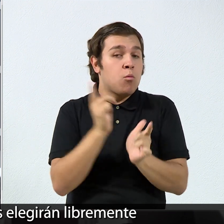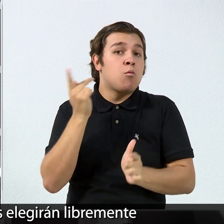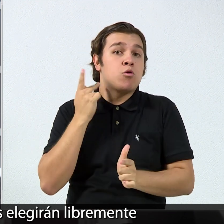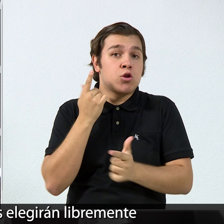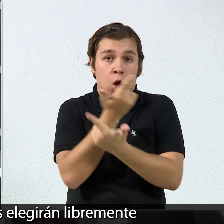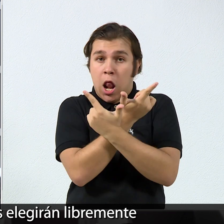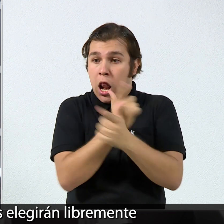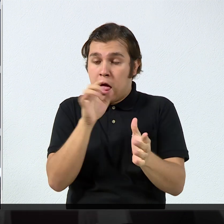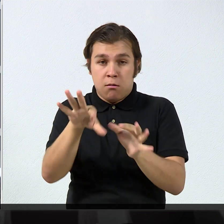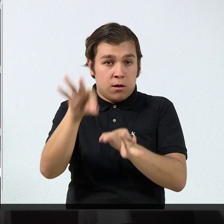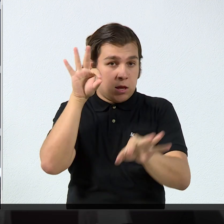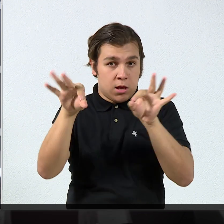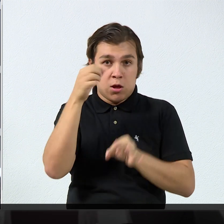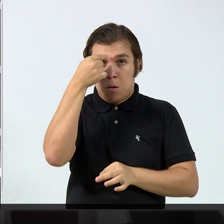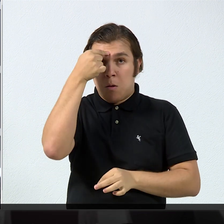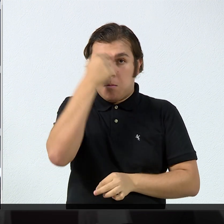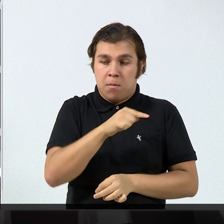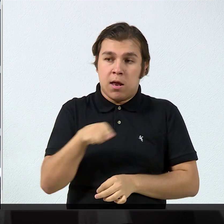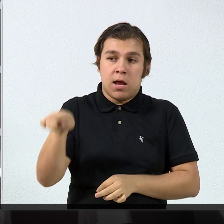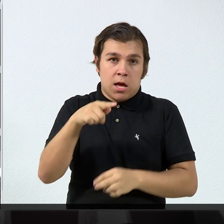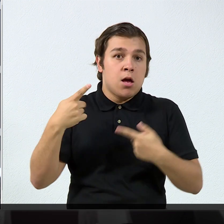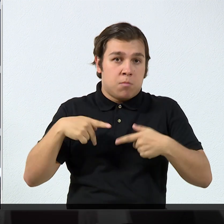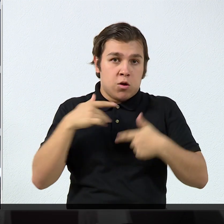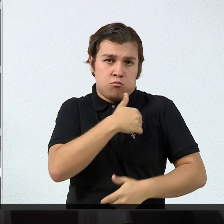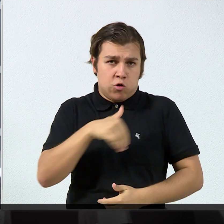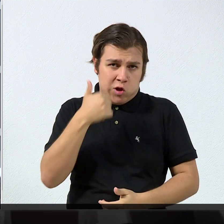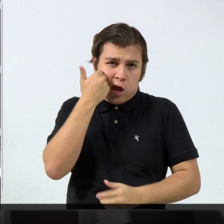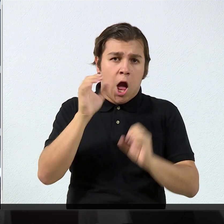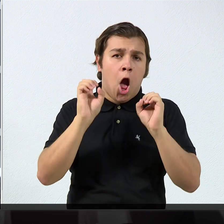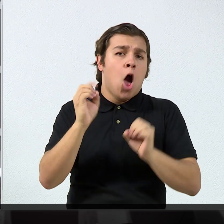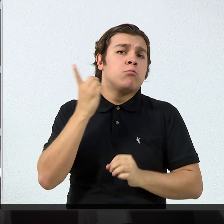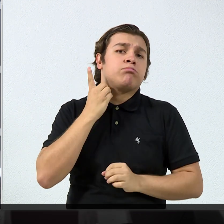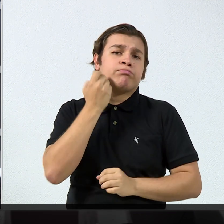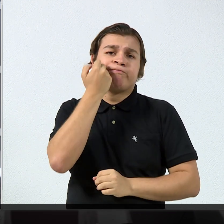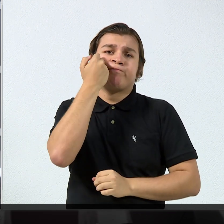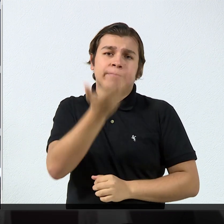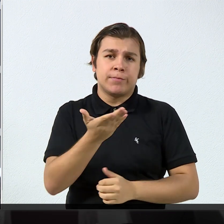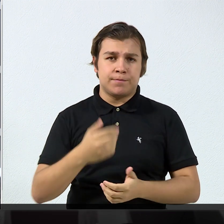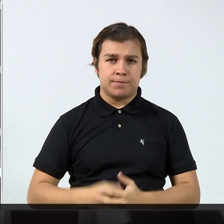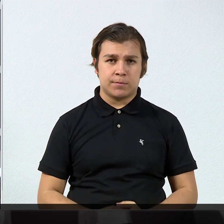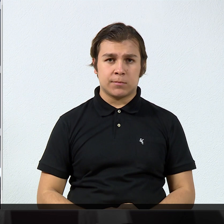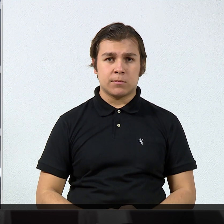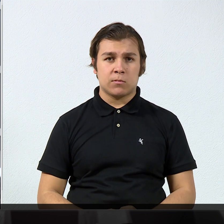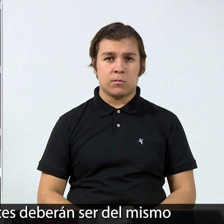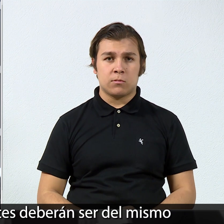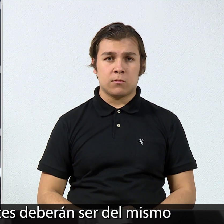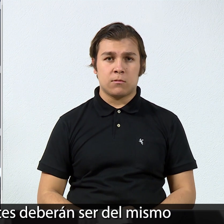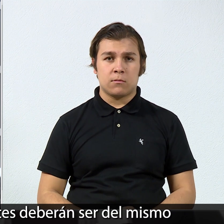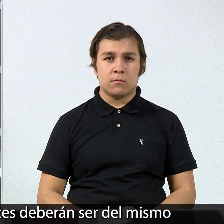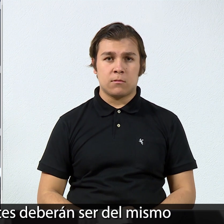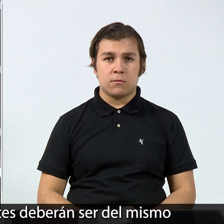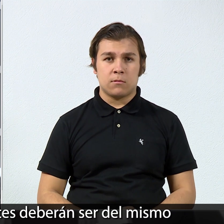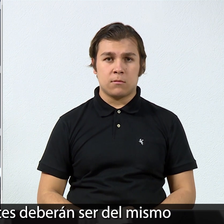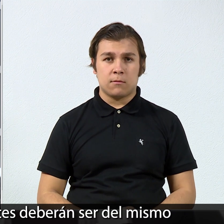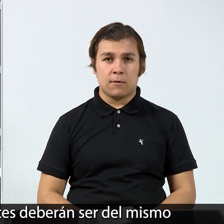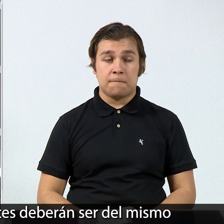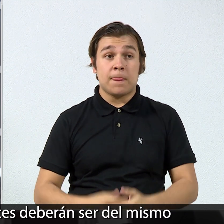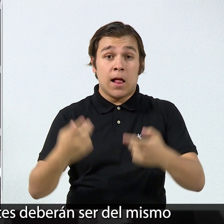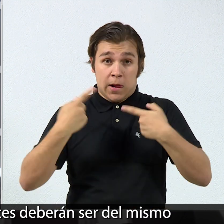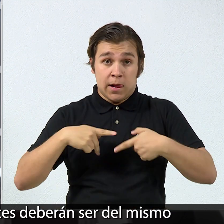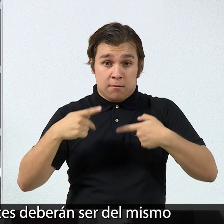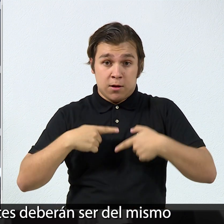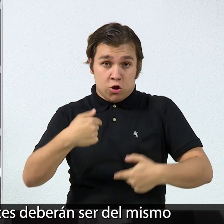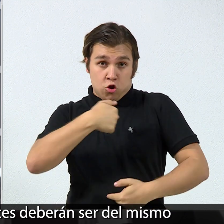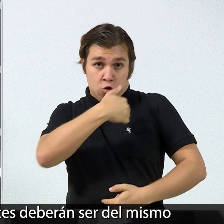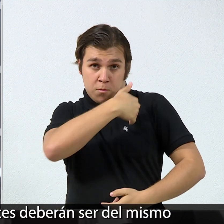posición que deberá ocupar la candidatura de sindicatura en la planilla que los integre. Los propietarios y